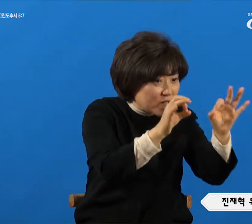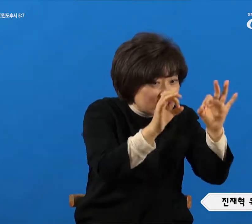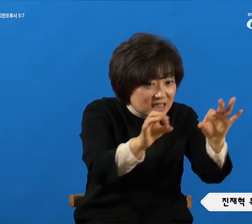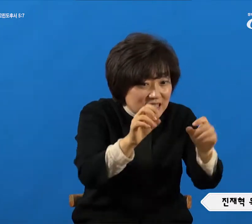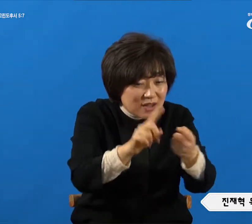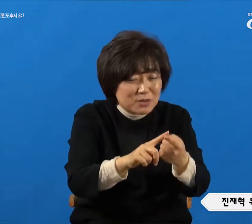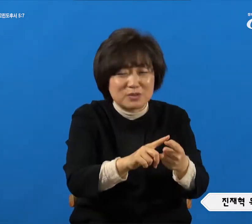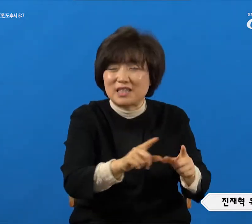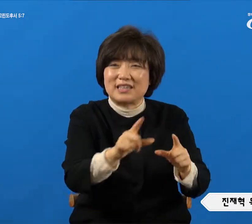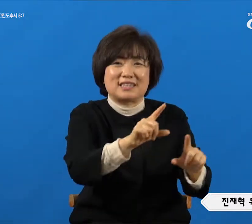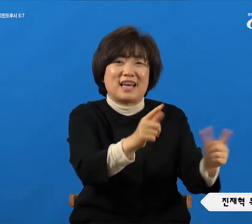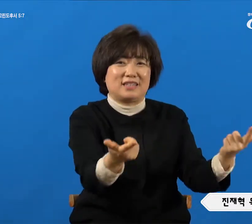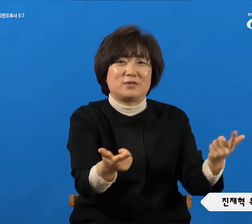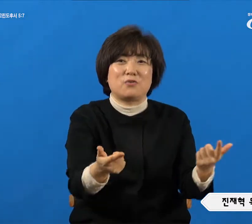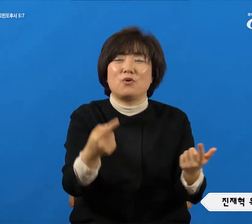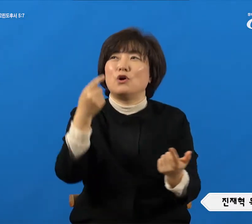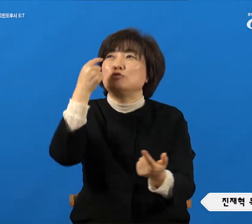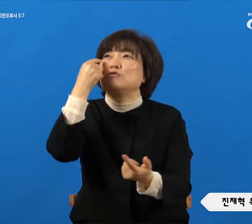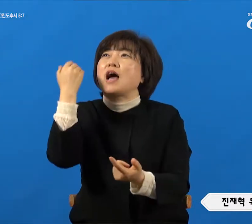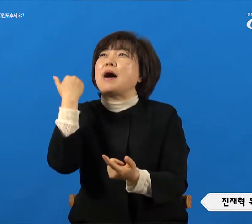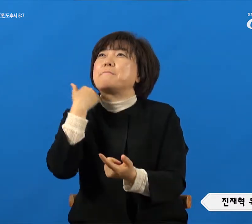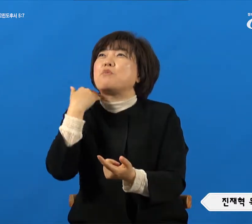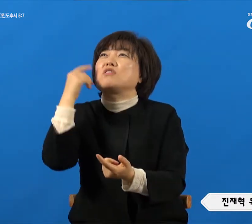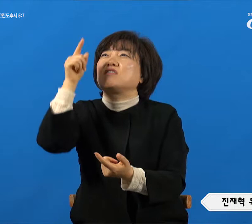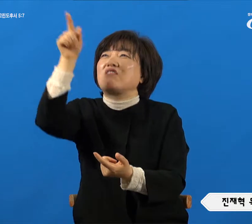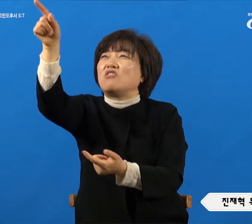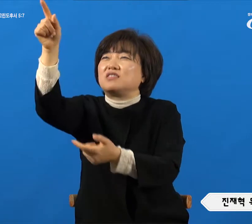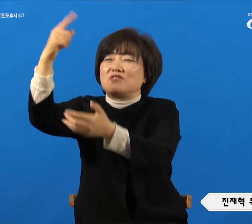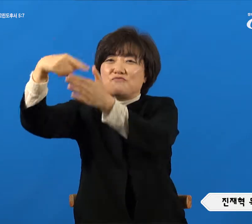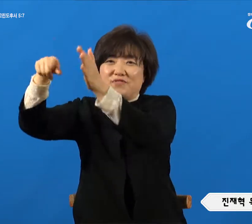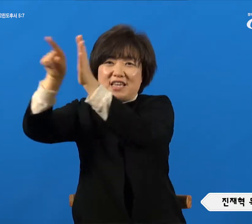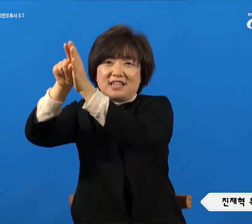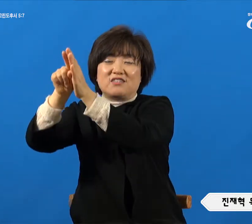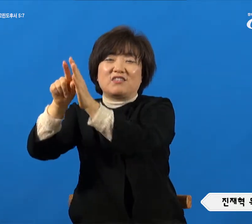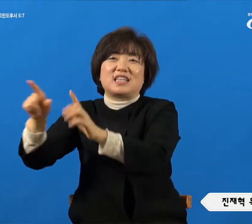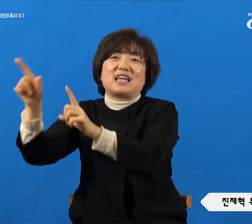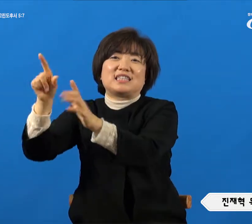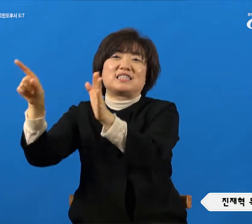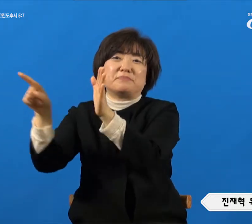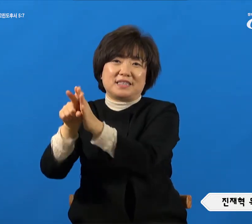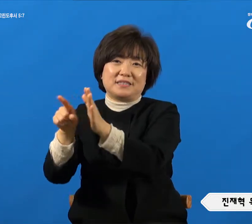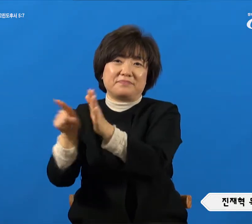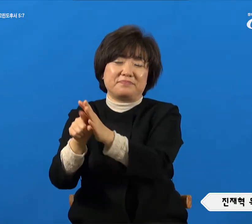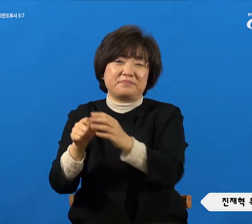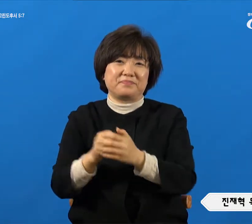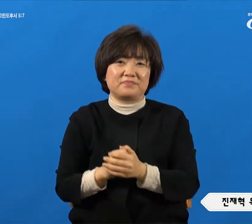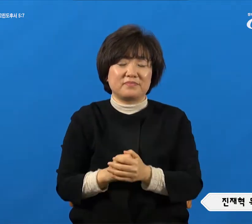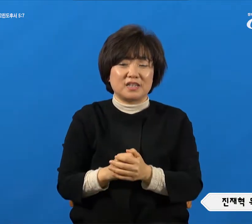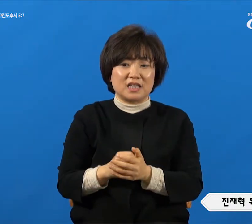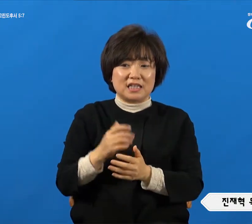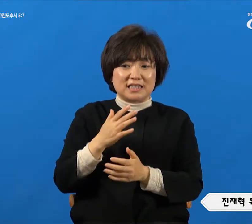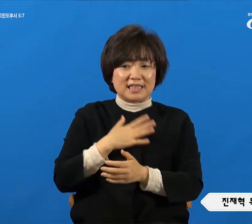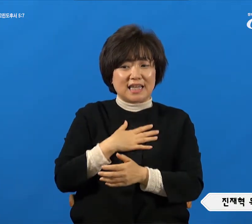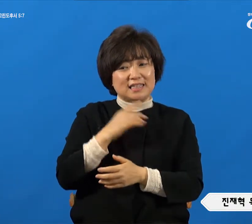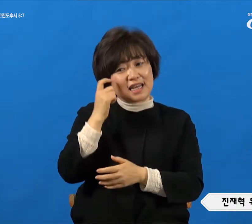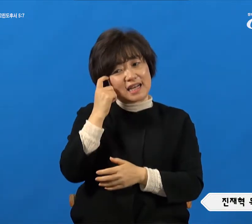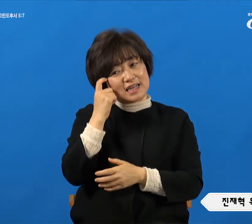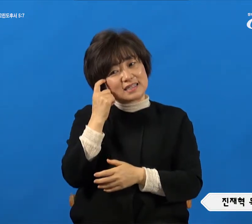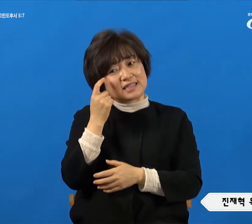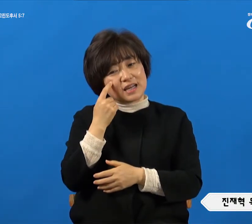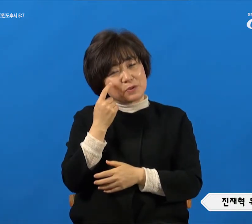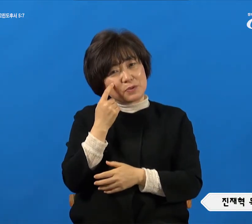세상에서 보이지 않는 것을 향한 믿음. 제가 이 말씀을 제 생각대로 한번